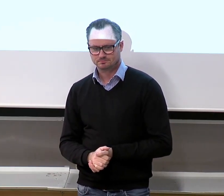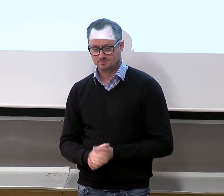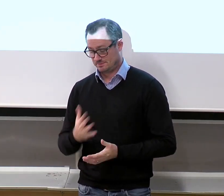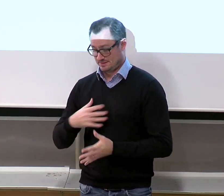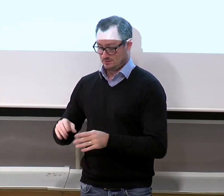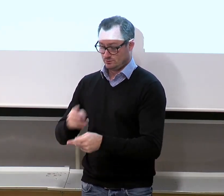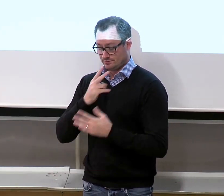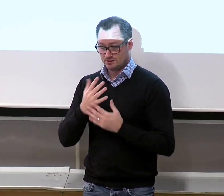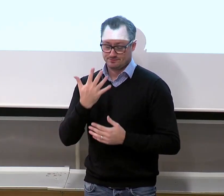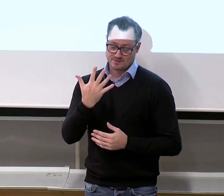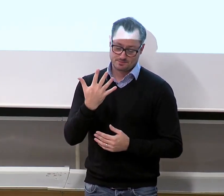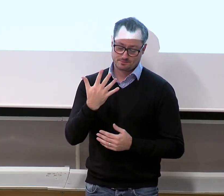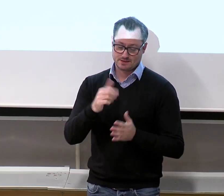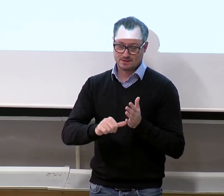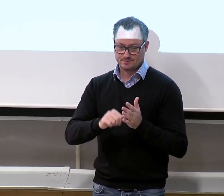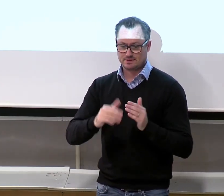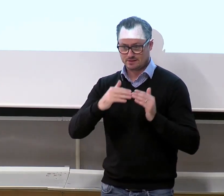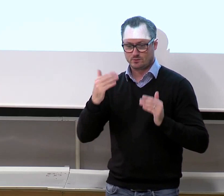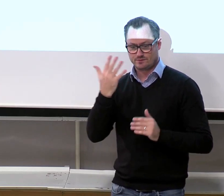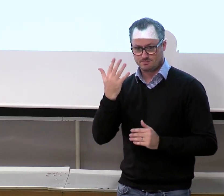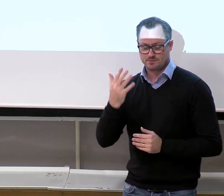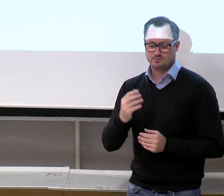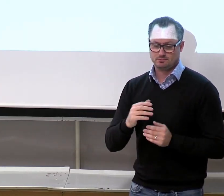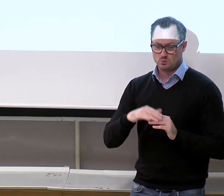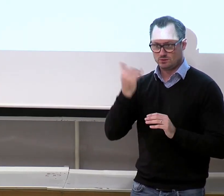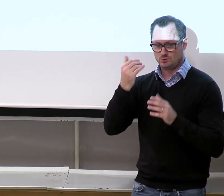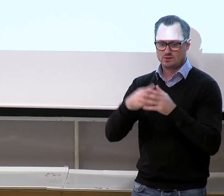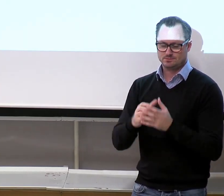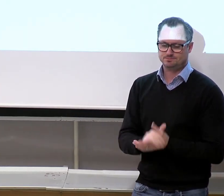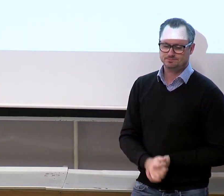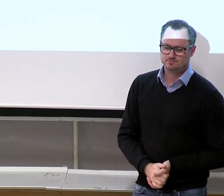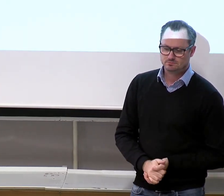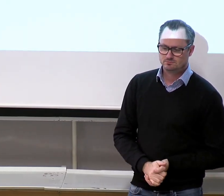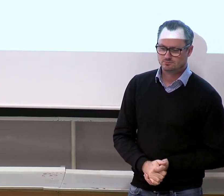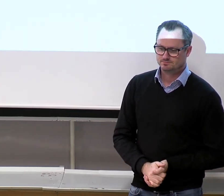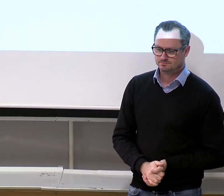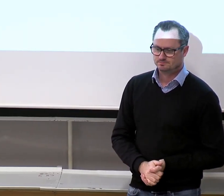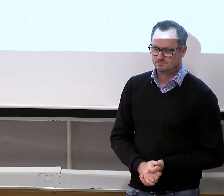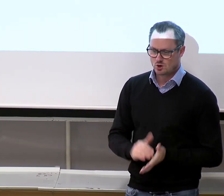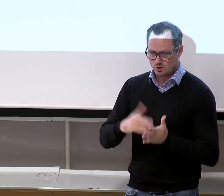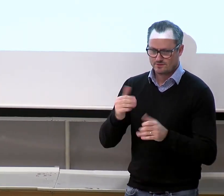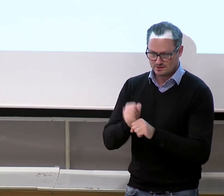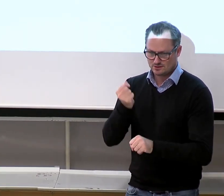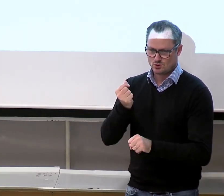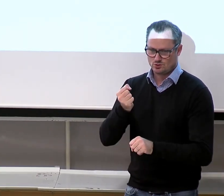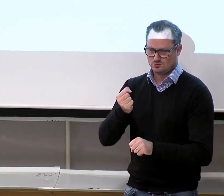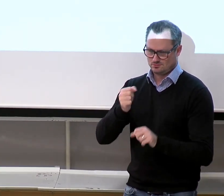påverkar gruppen, kan man säga. Men det var i alla fall 5 elever i den forskning som jag har bedrivit som uppnådde nivå